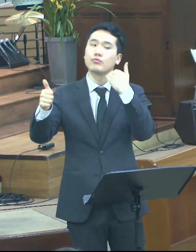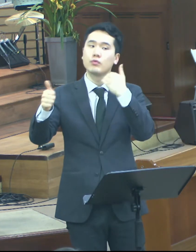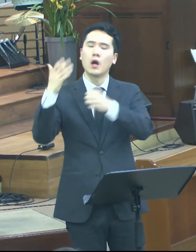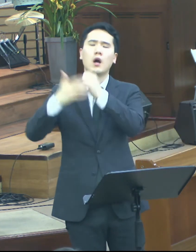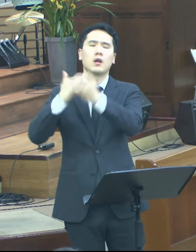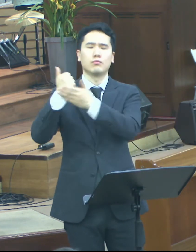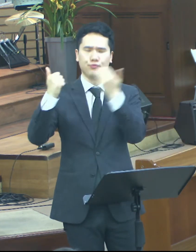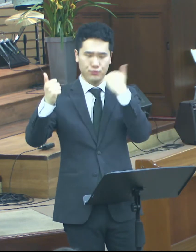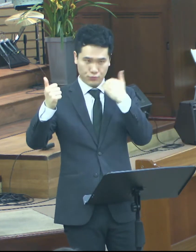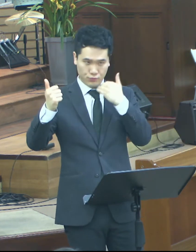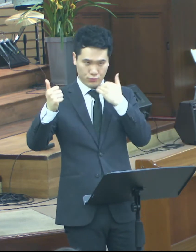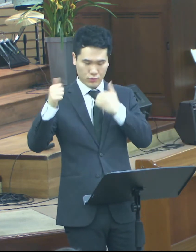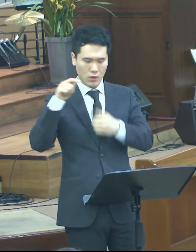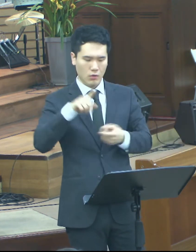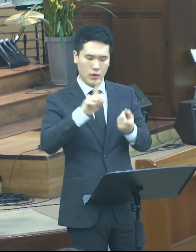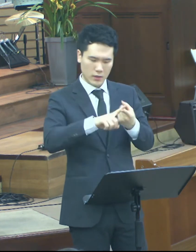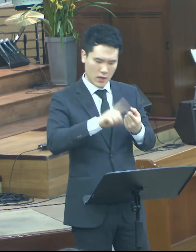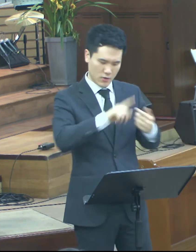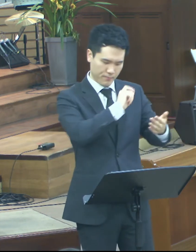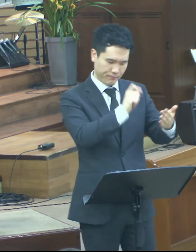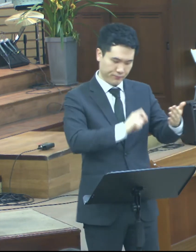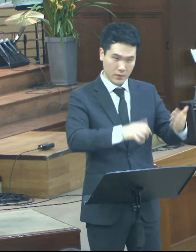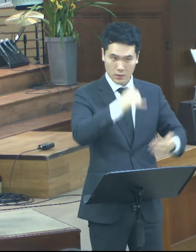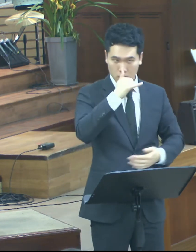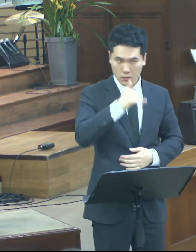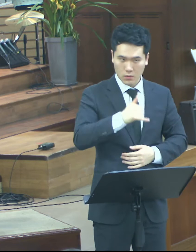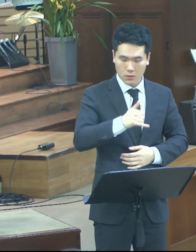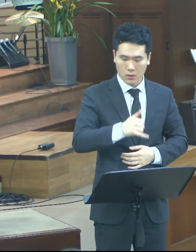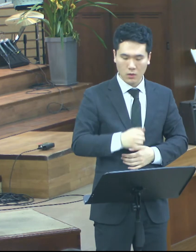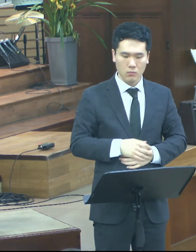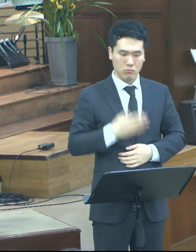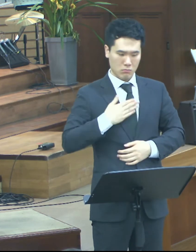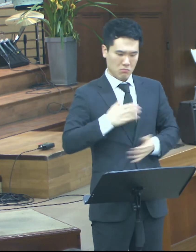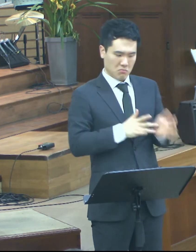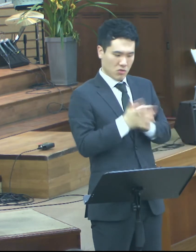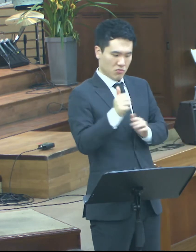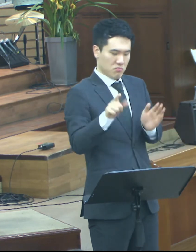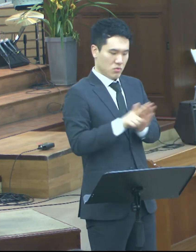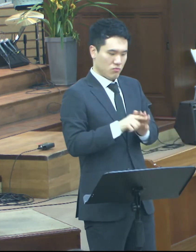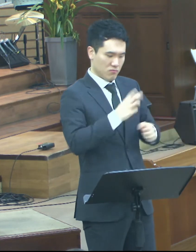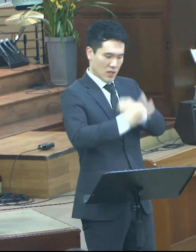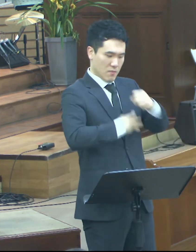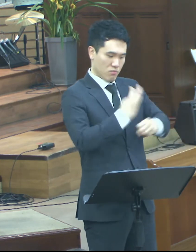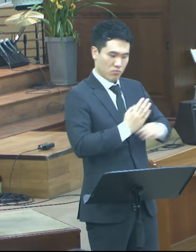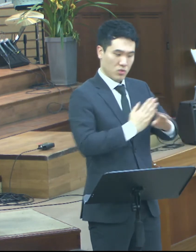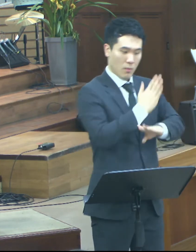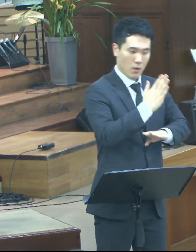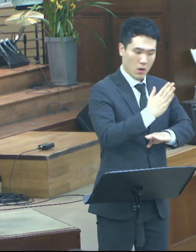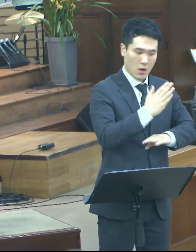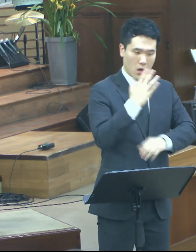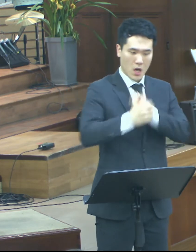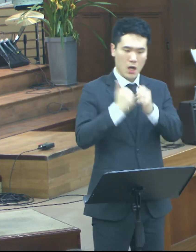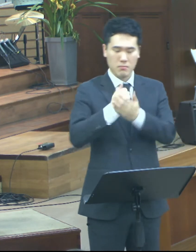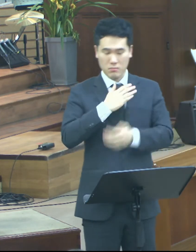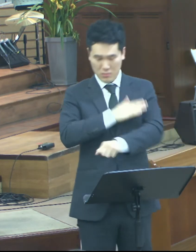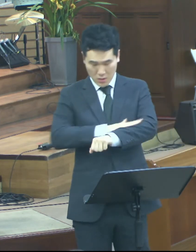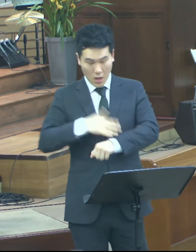채워가는데, 예수 믿고 30년 됐으니까 하나님 많이 알 것 같죠. 어떤 분은 성경